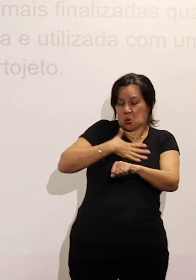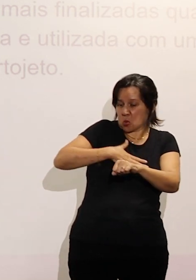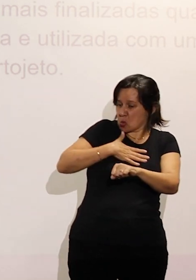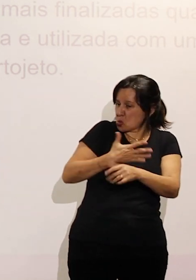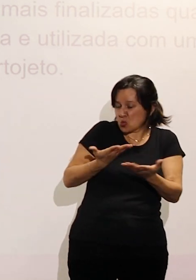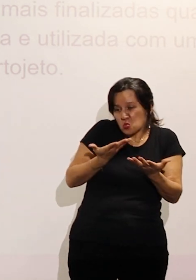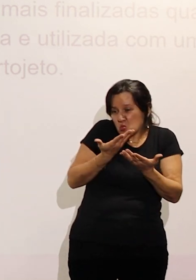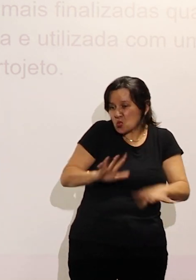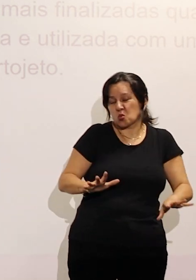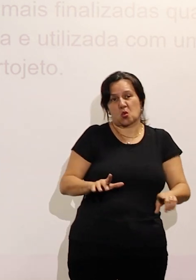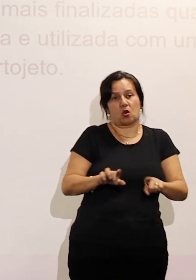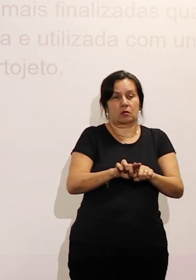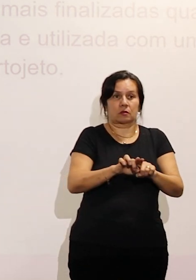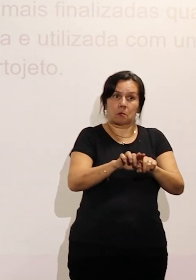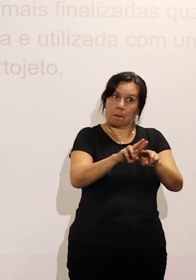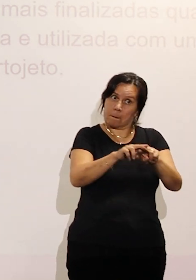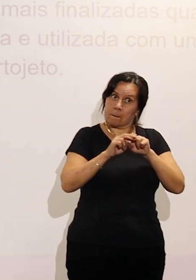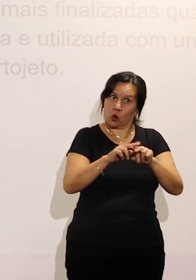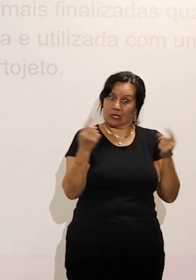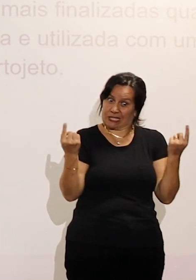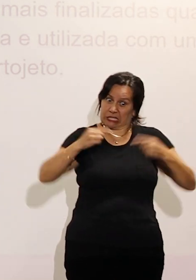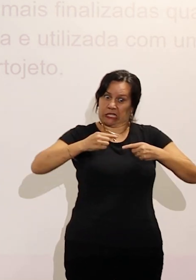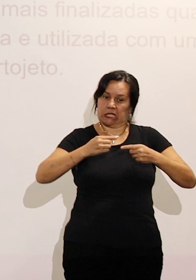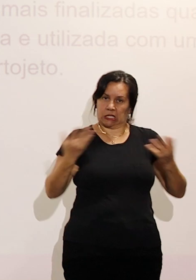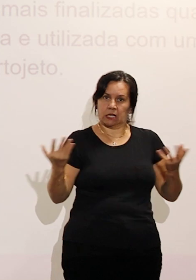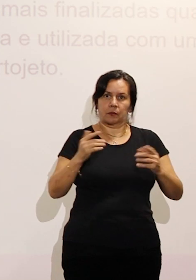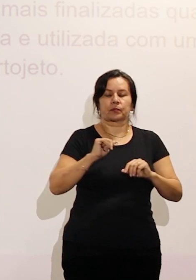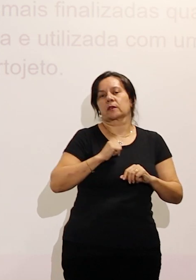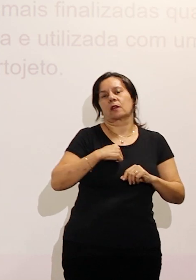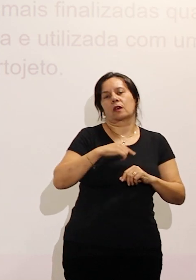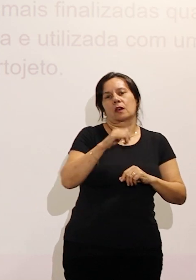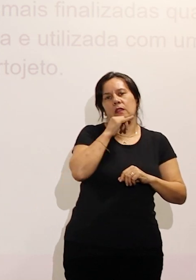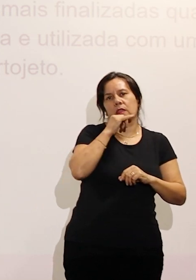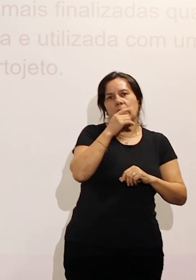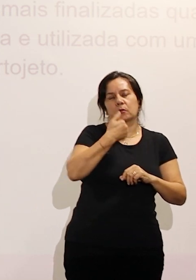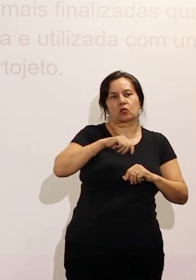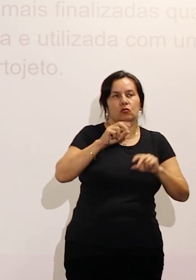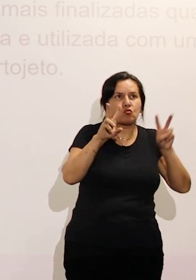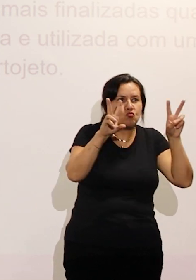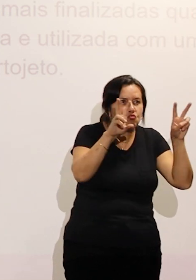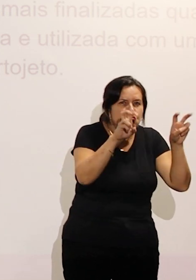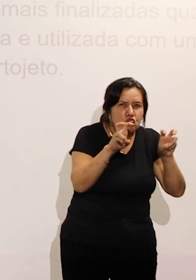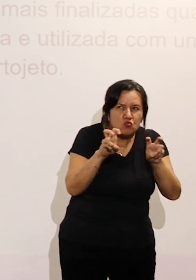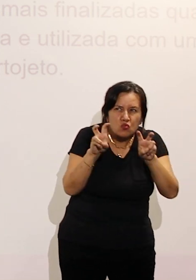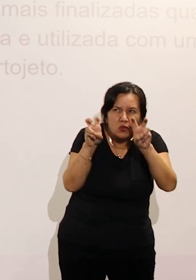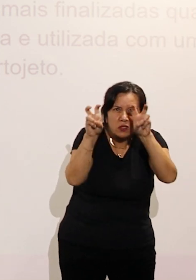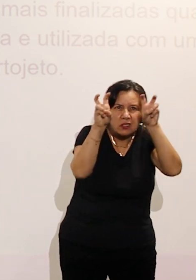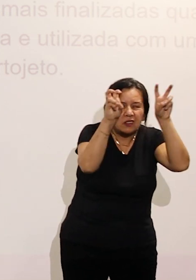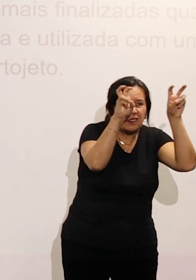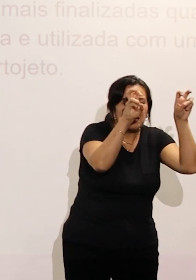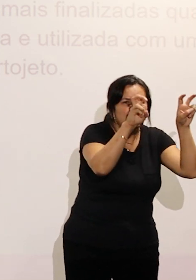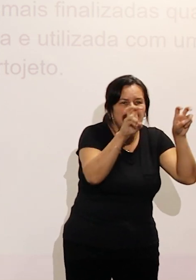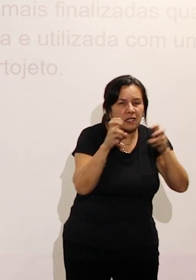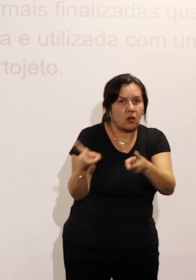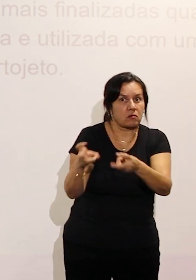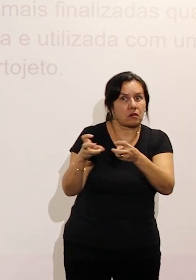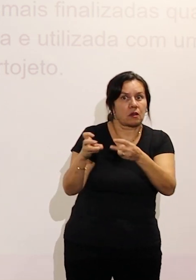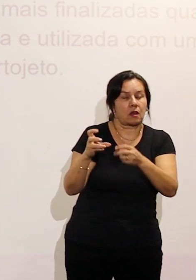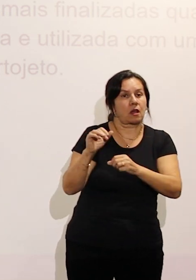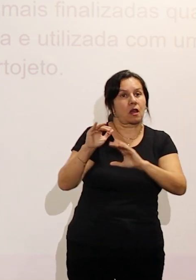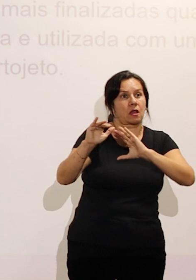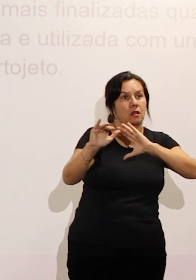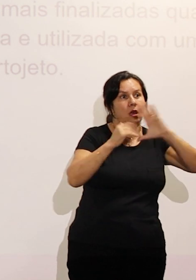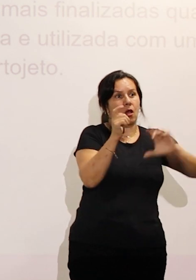você entra num desafio, ou quando você bota na internet, tem alguns geradores de tema aleatórios na internet, que é um gerador que ele vai te dar uma